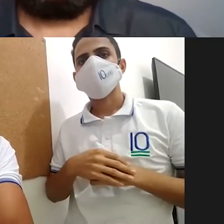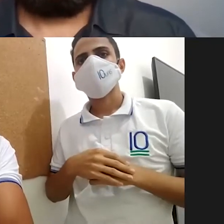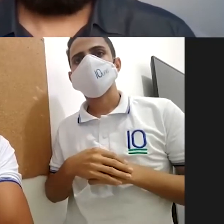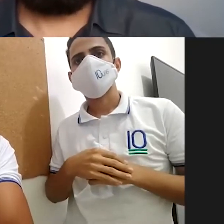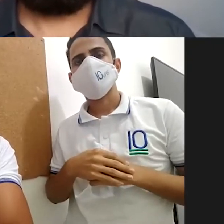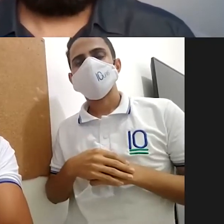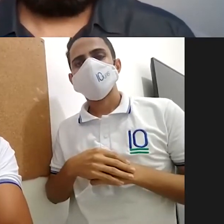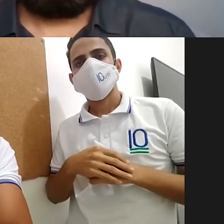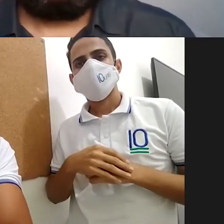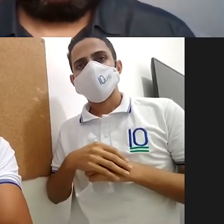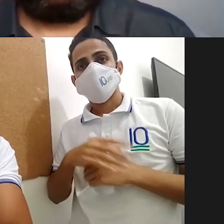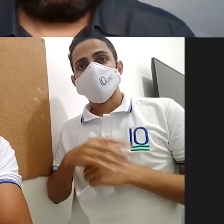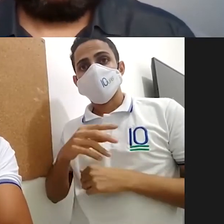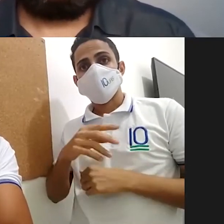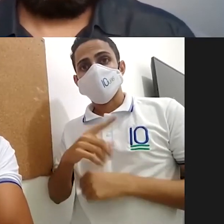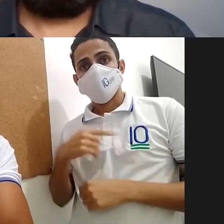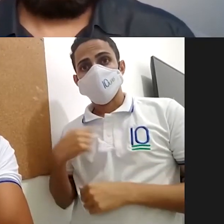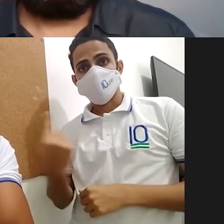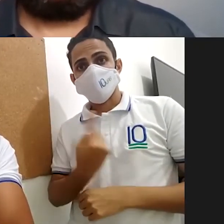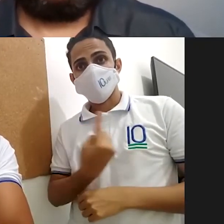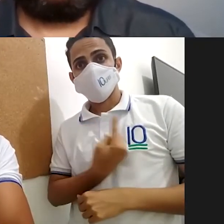entre a gente e